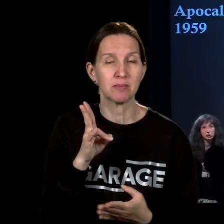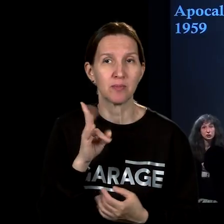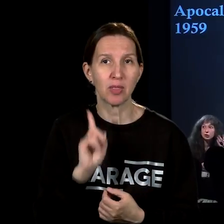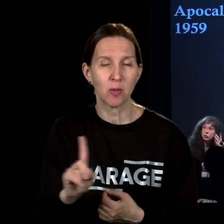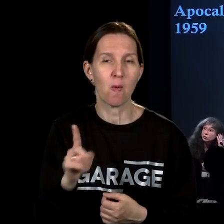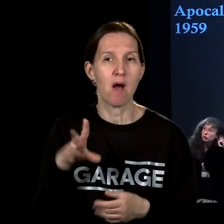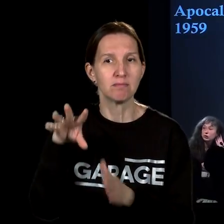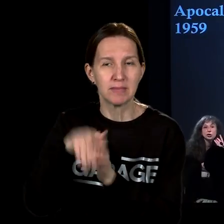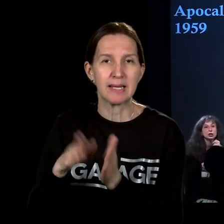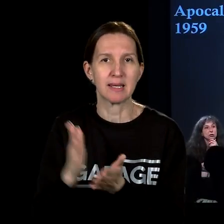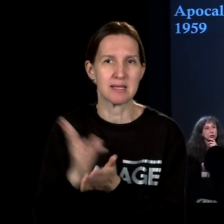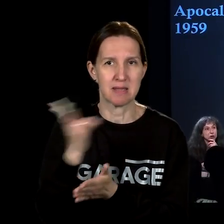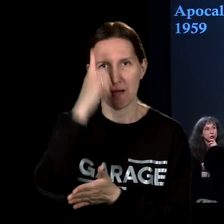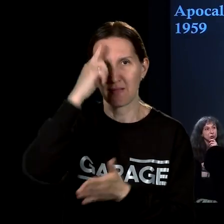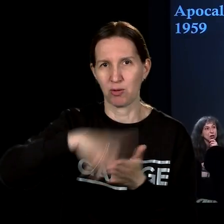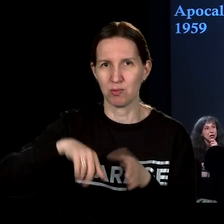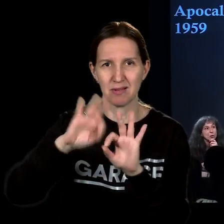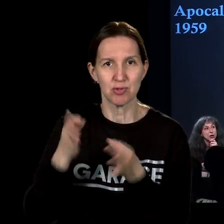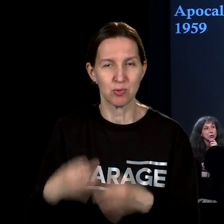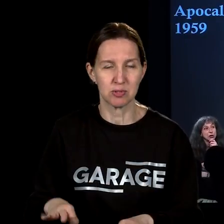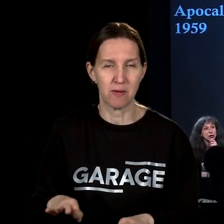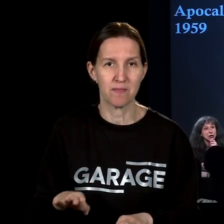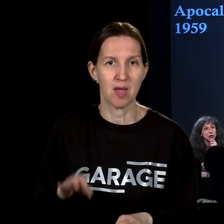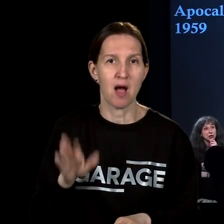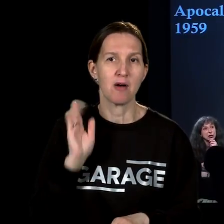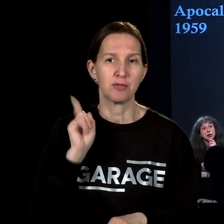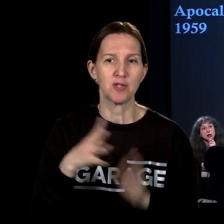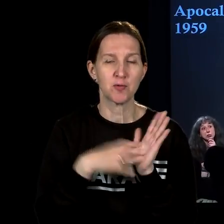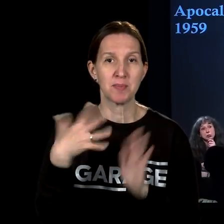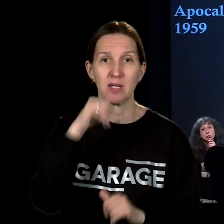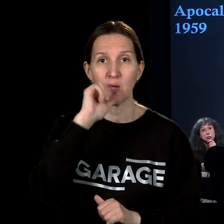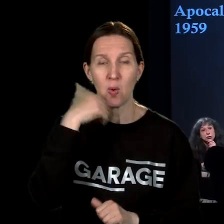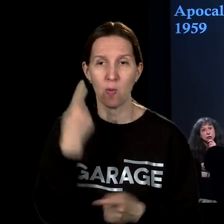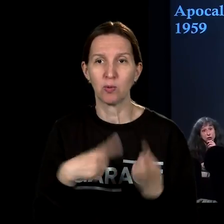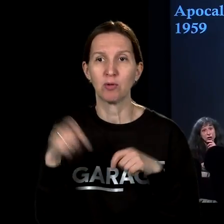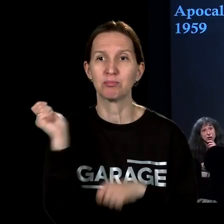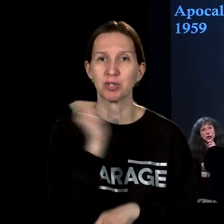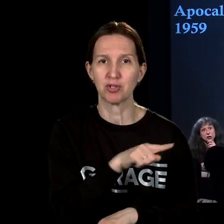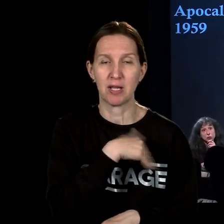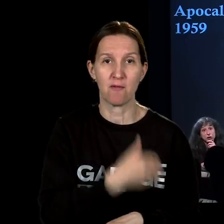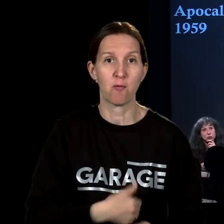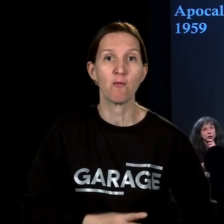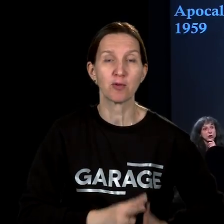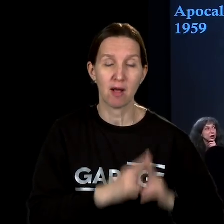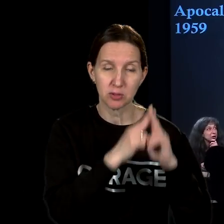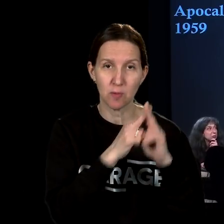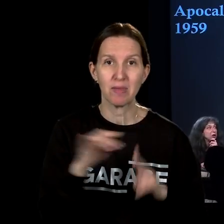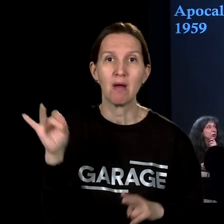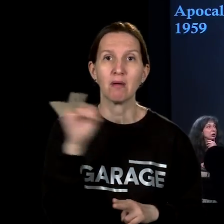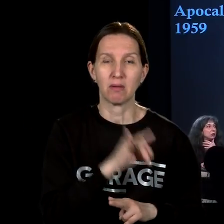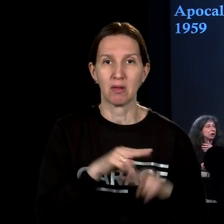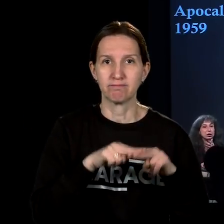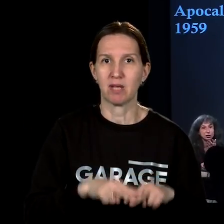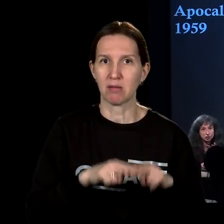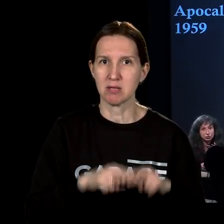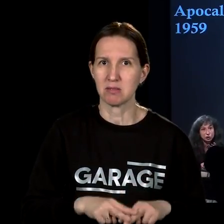в 50-е годы он возвращается во Францию и принимает католицизм, крестится, принимает крещение,